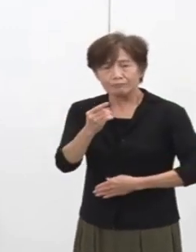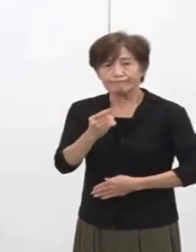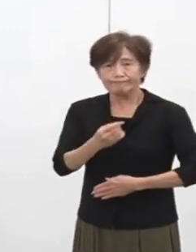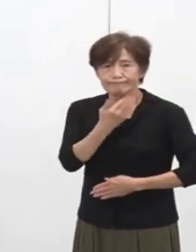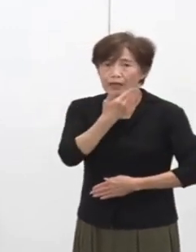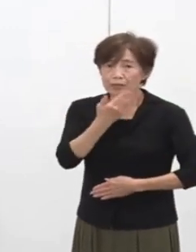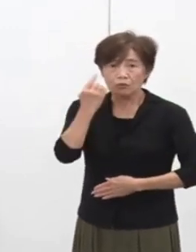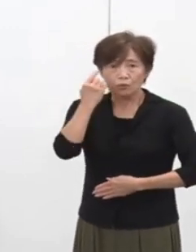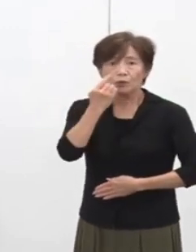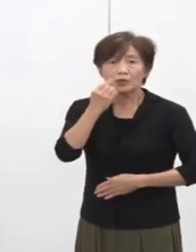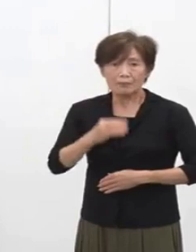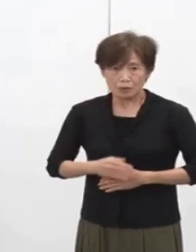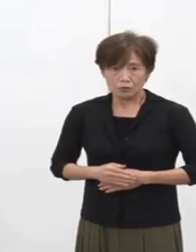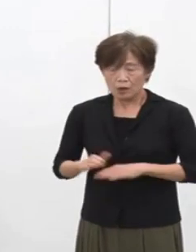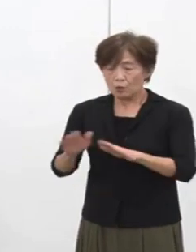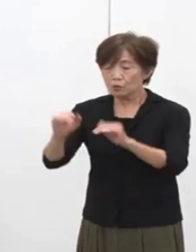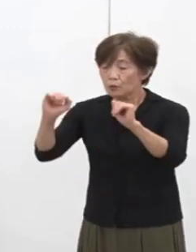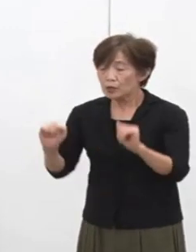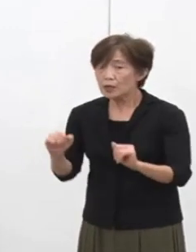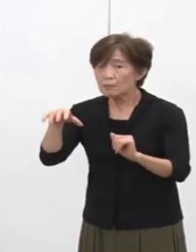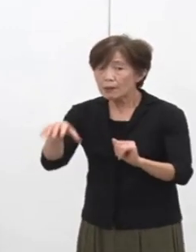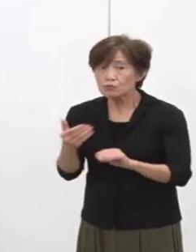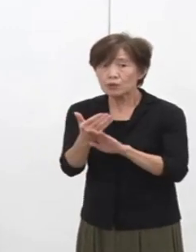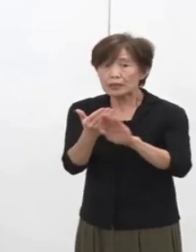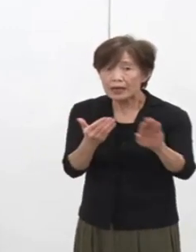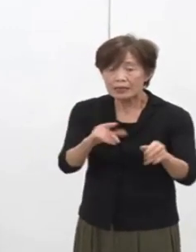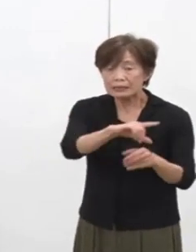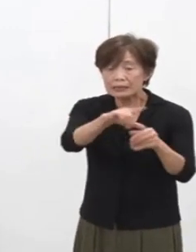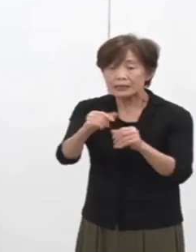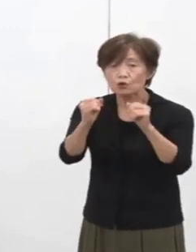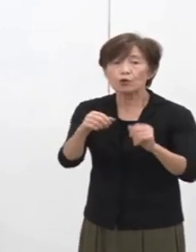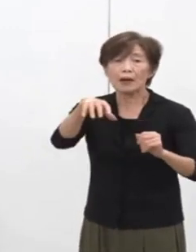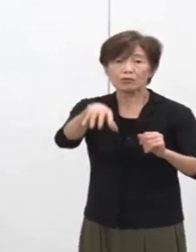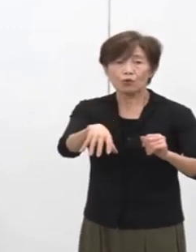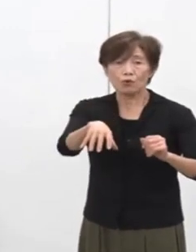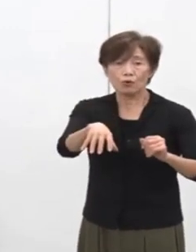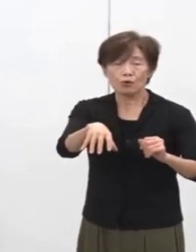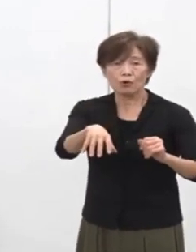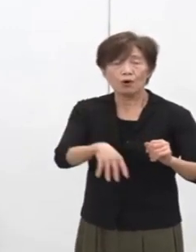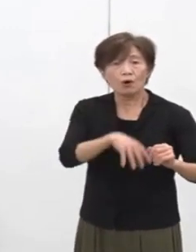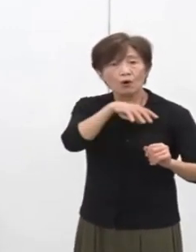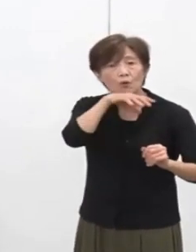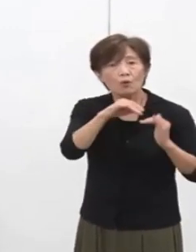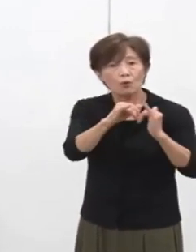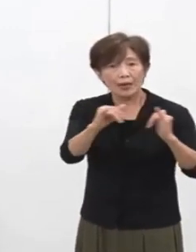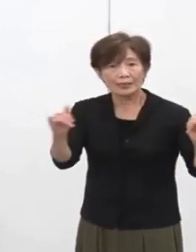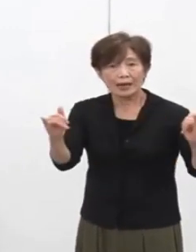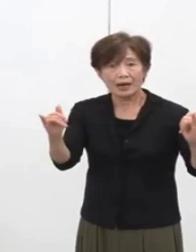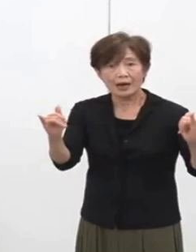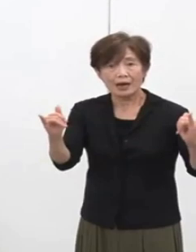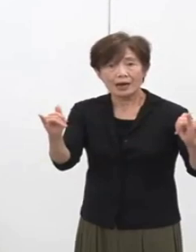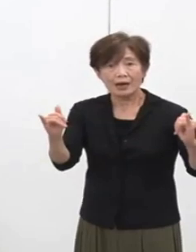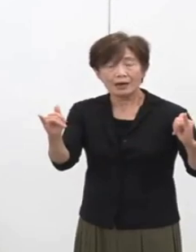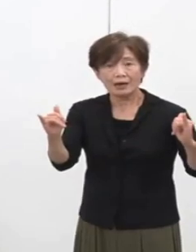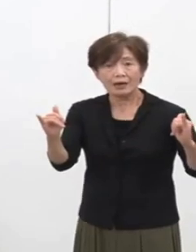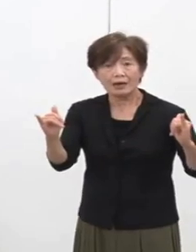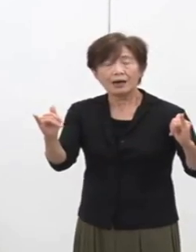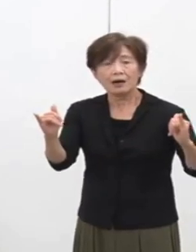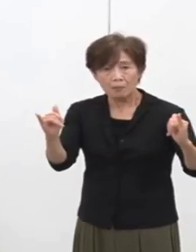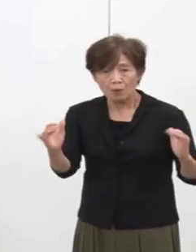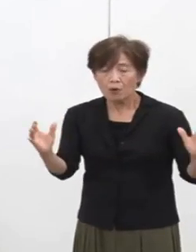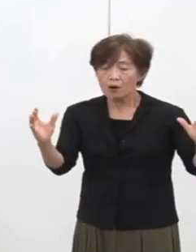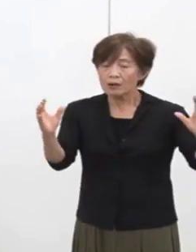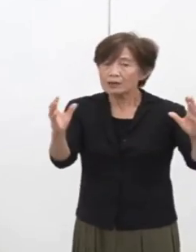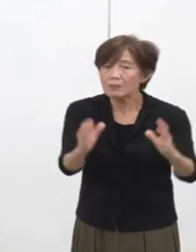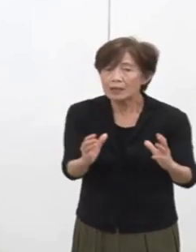ってて、子どもの居場所以外でもその地域の居場所をですね、ご高齢の皆さんもこうたまり場という